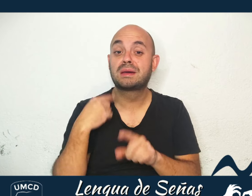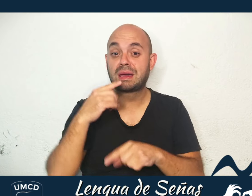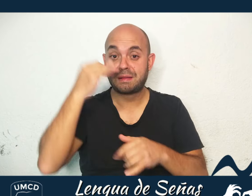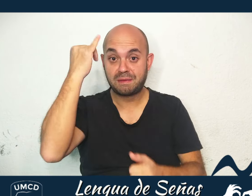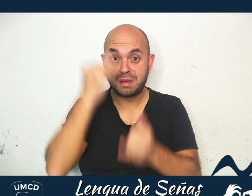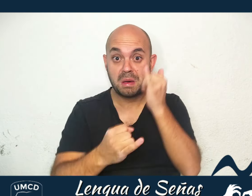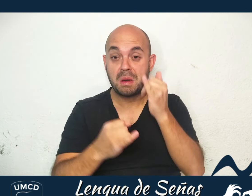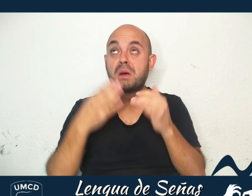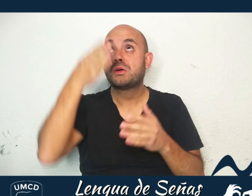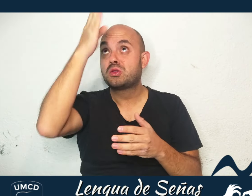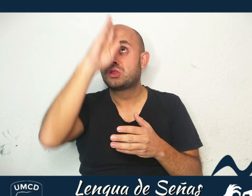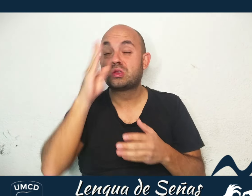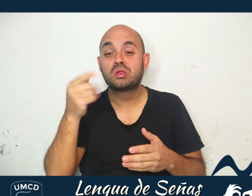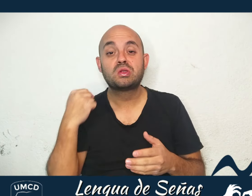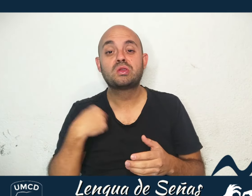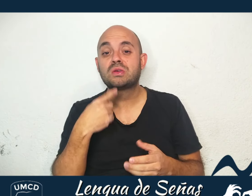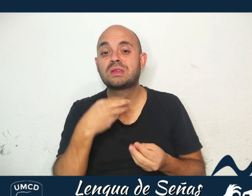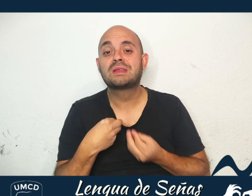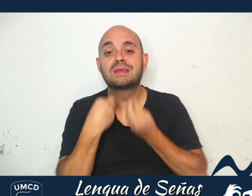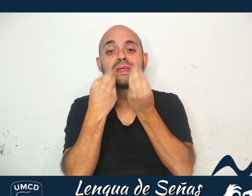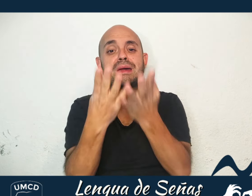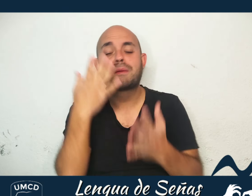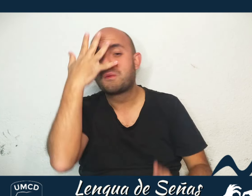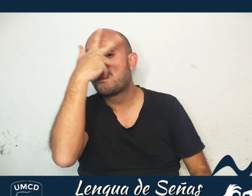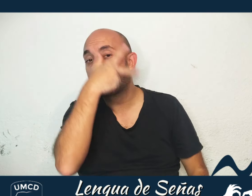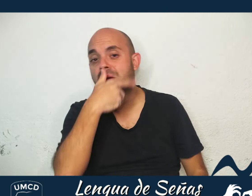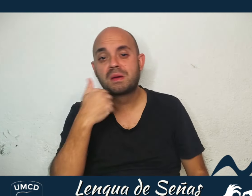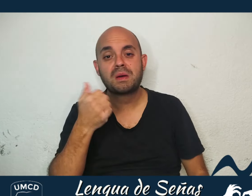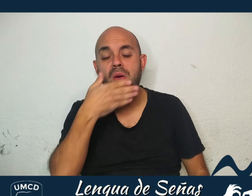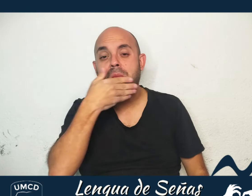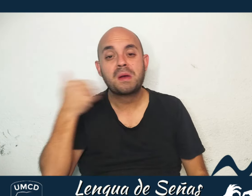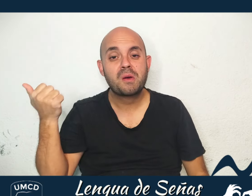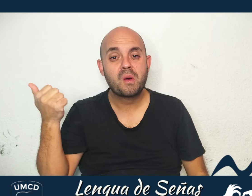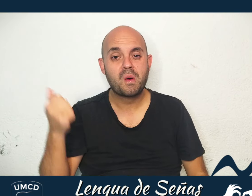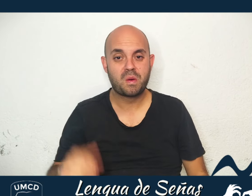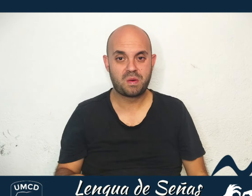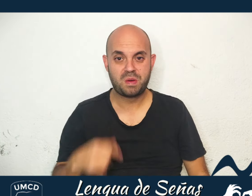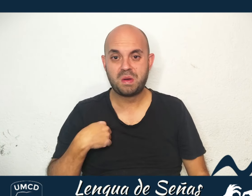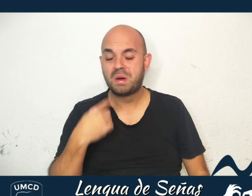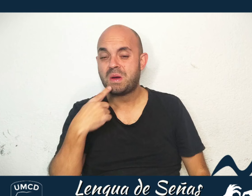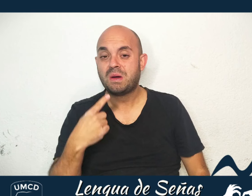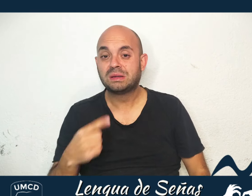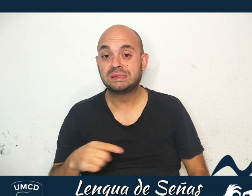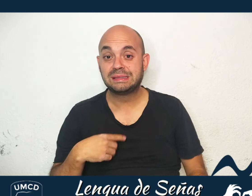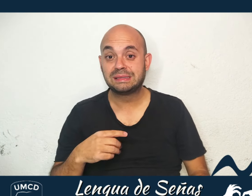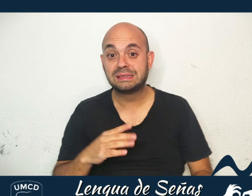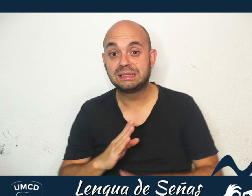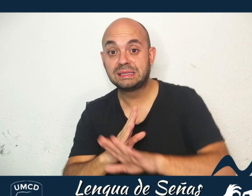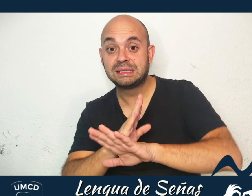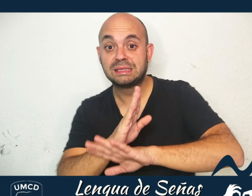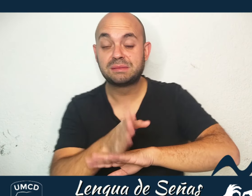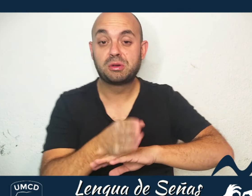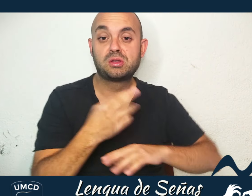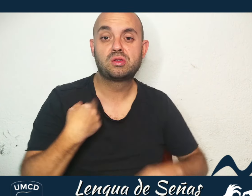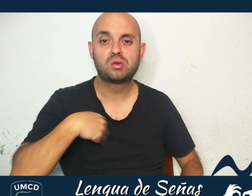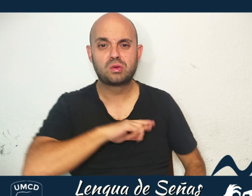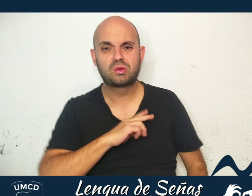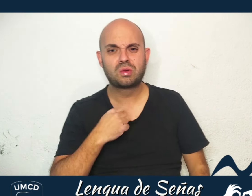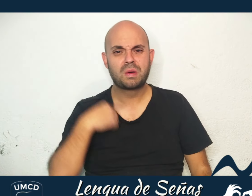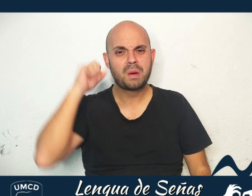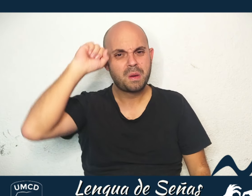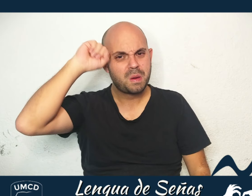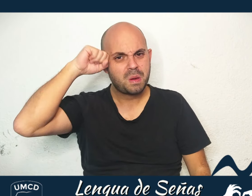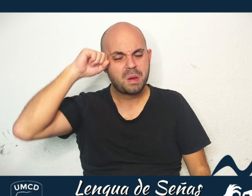muy bueno ver cómo Pablo utiliza una palabra, el paraíso, para hacer referencia a este lugar. Y si